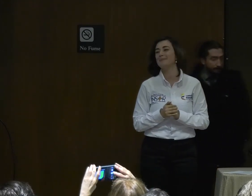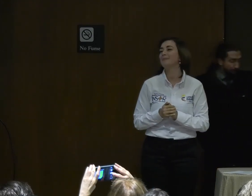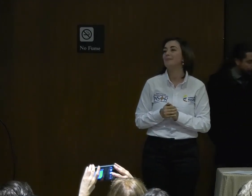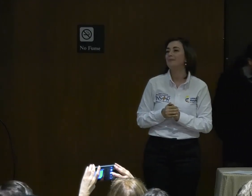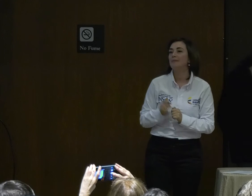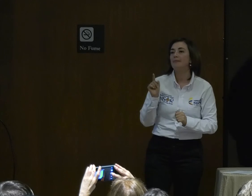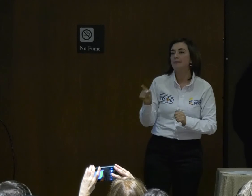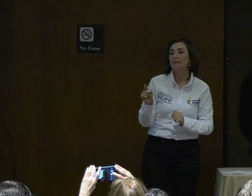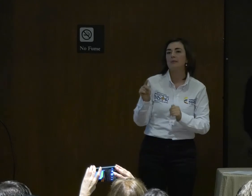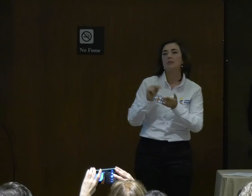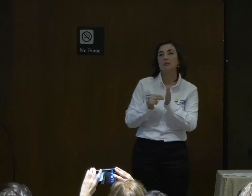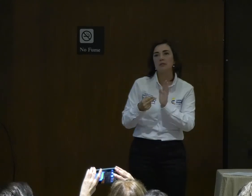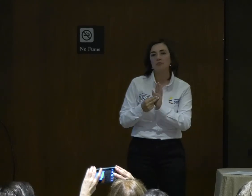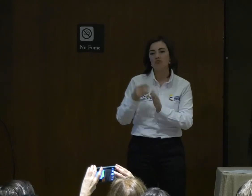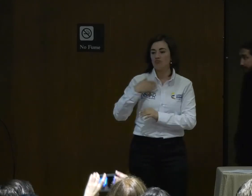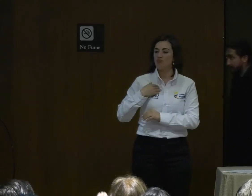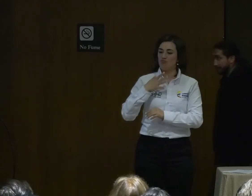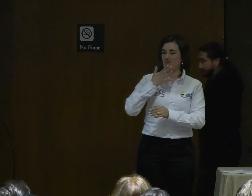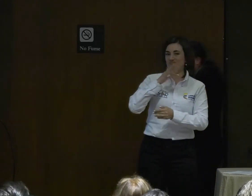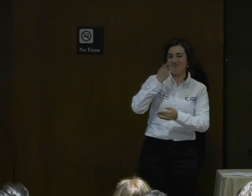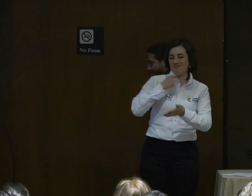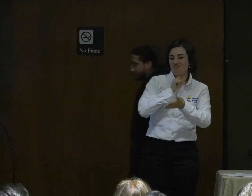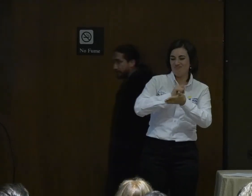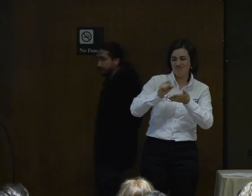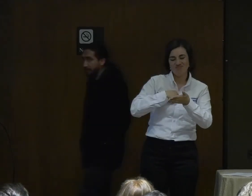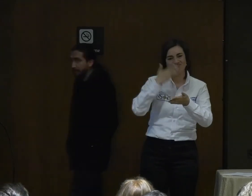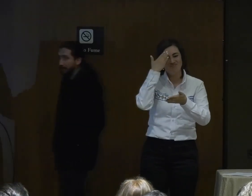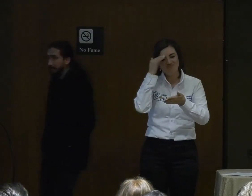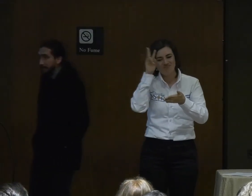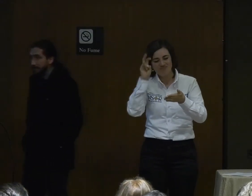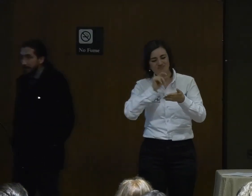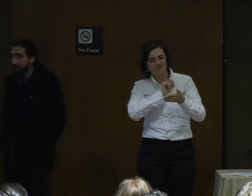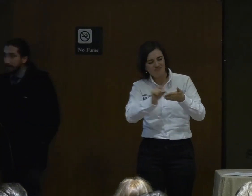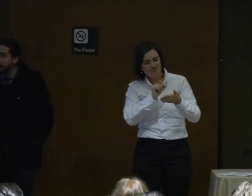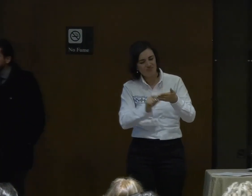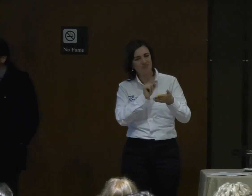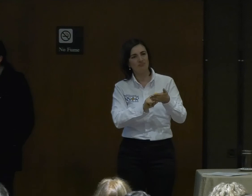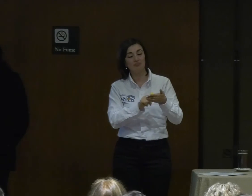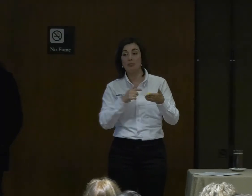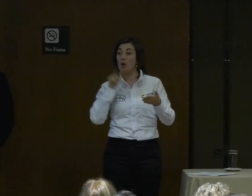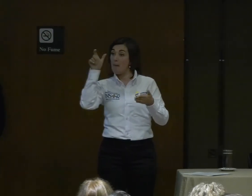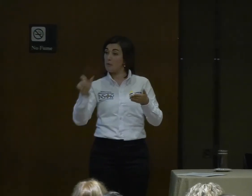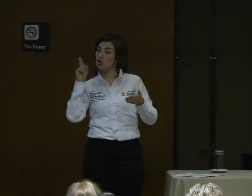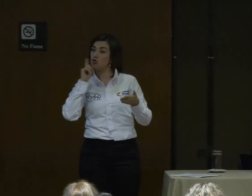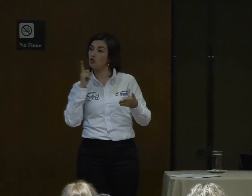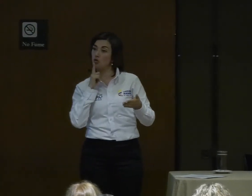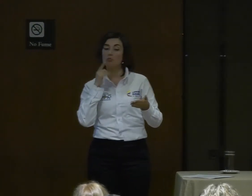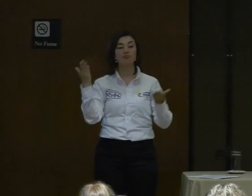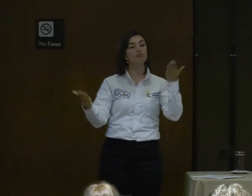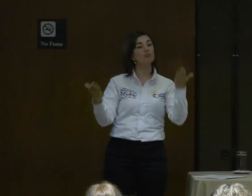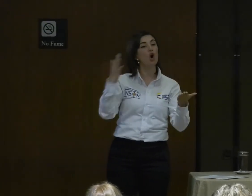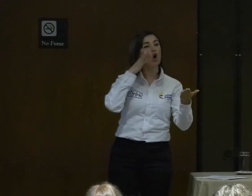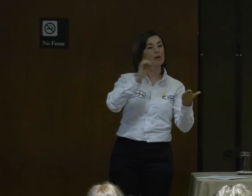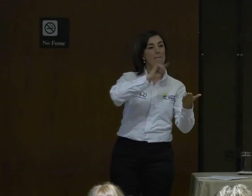el objetivo es el conocimiento de la lengua escrita, en el que se compara a las personas sordas con personas oyentes